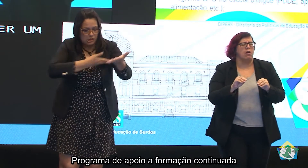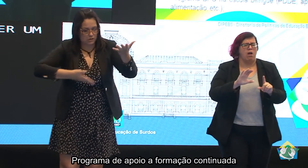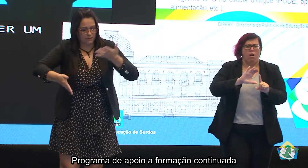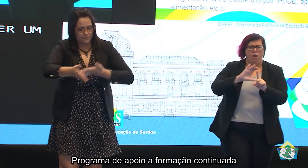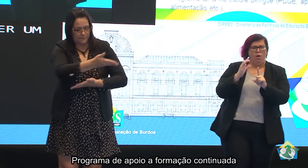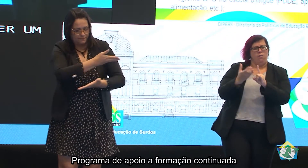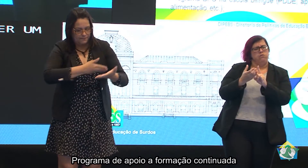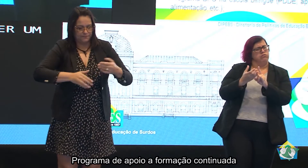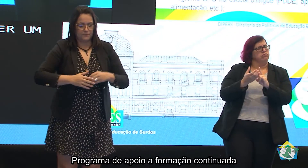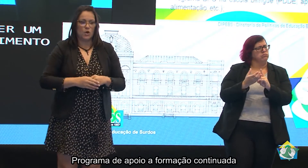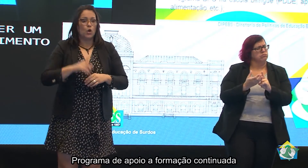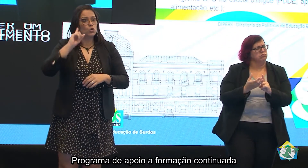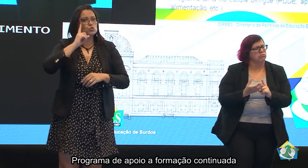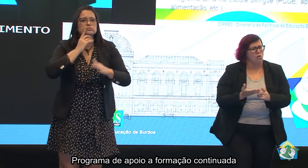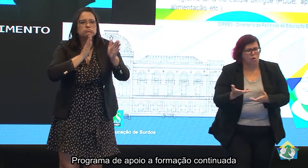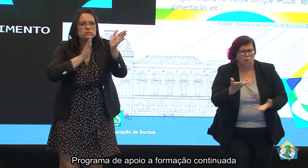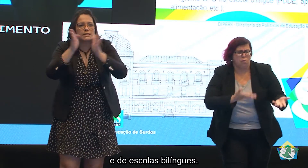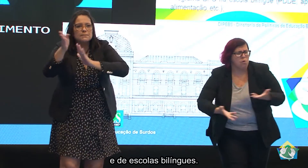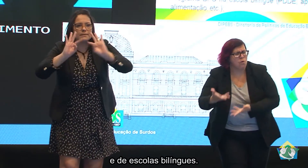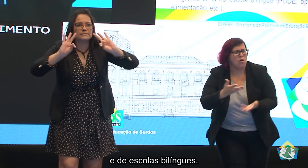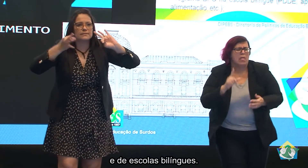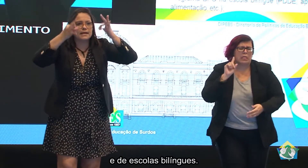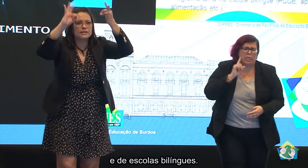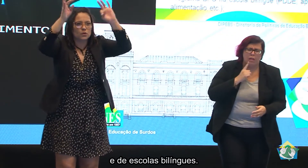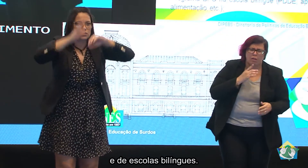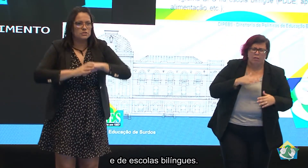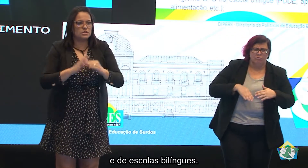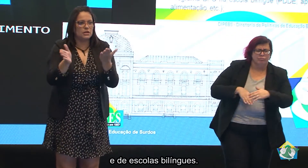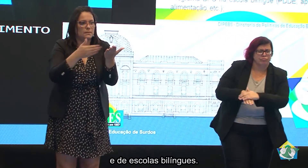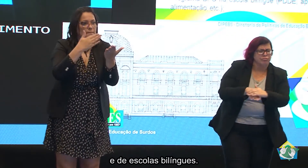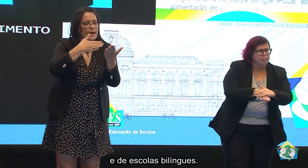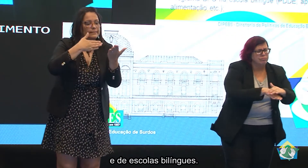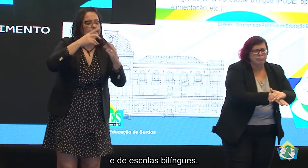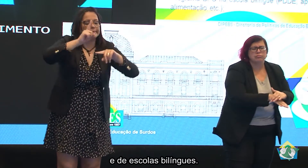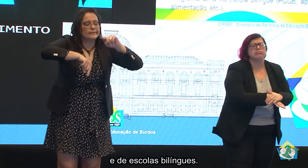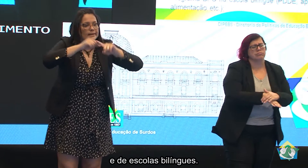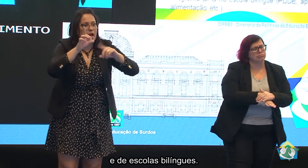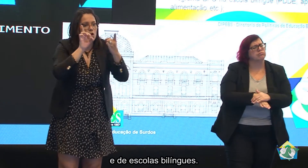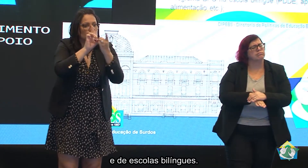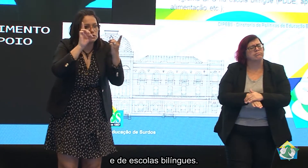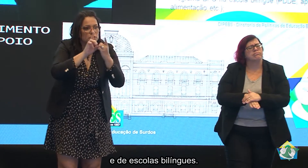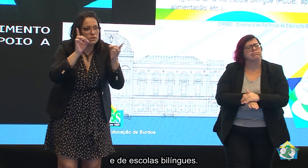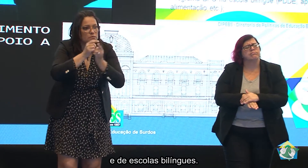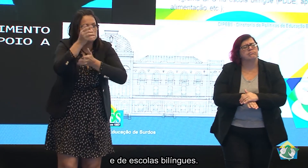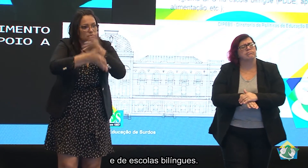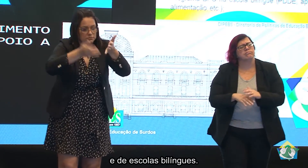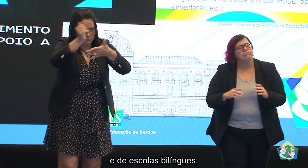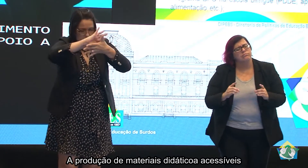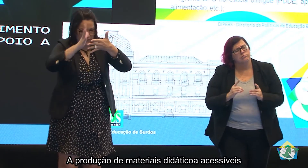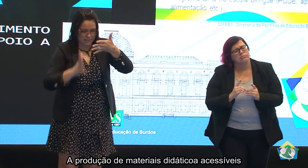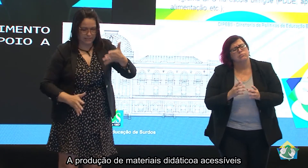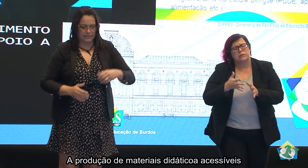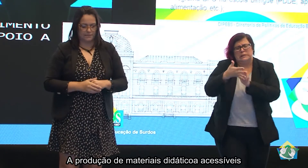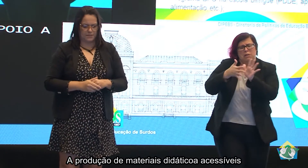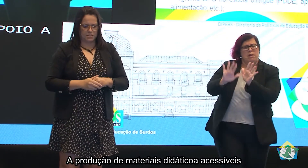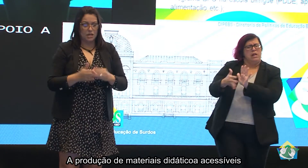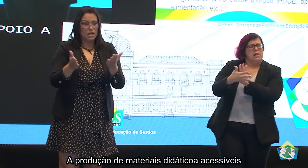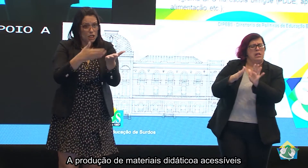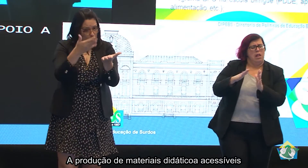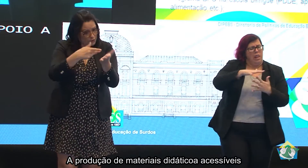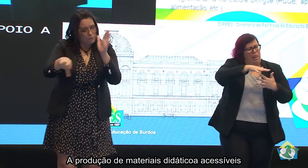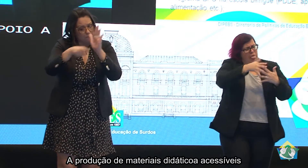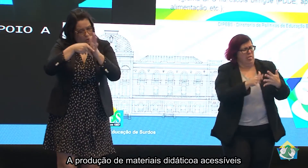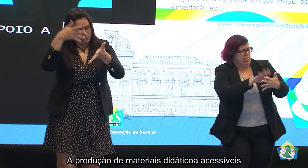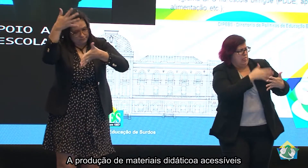Programa de apoio à formação continuada e de escolas bilíngues. A produção de